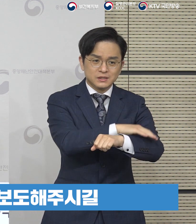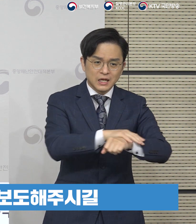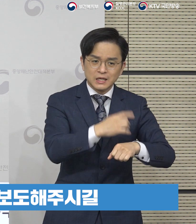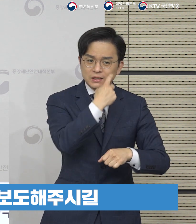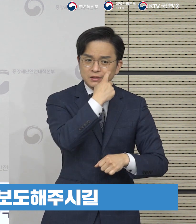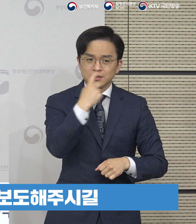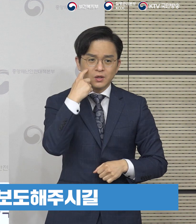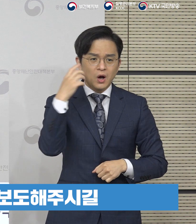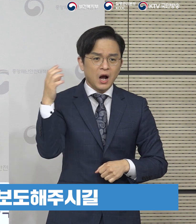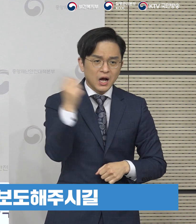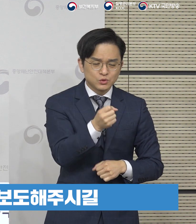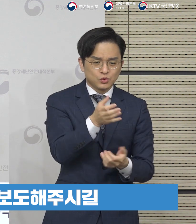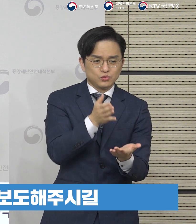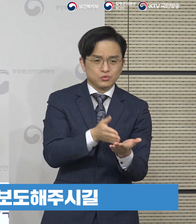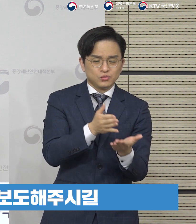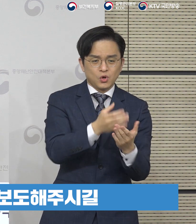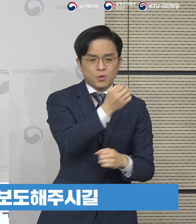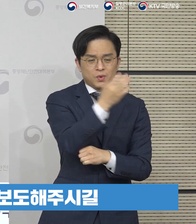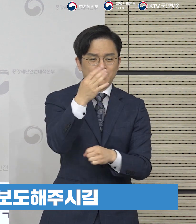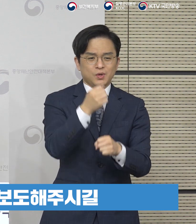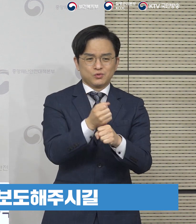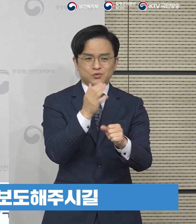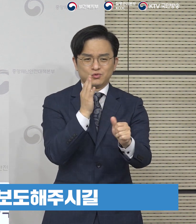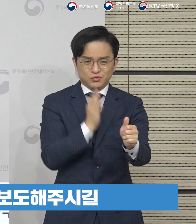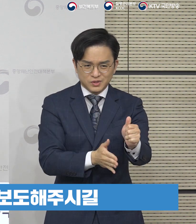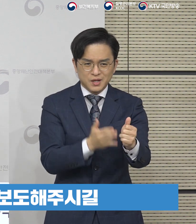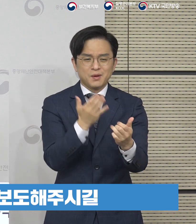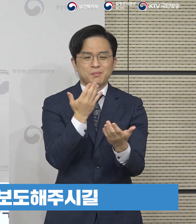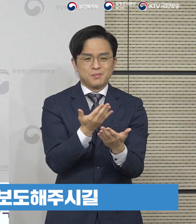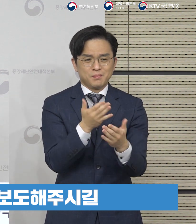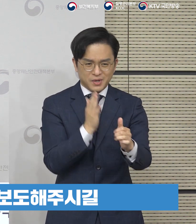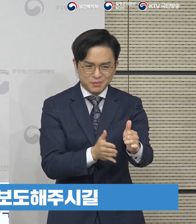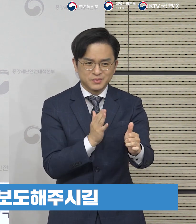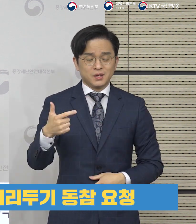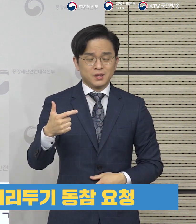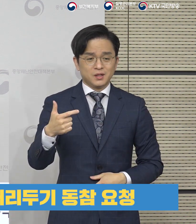견지하여 보도해 주실 것을 거듭 요청드립니다.